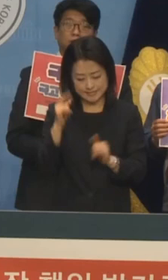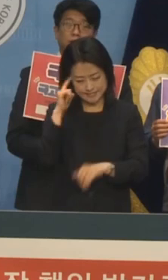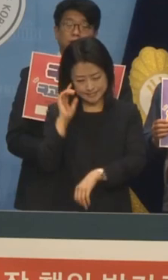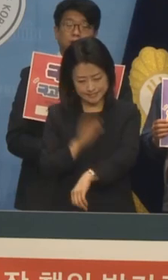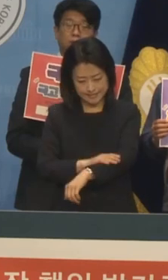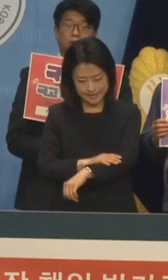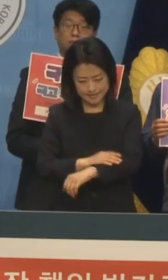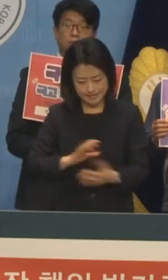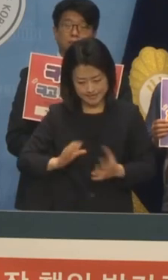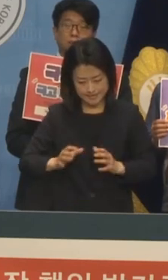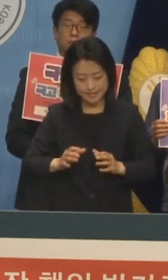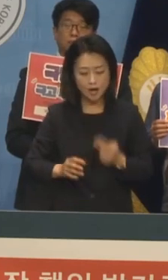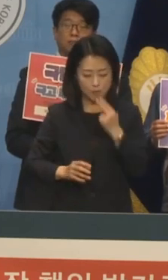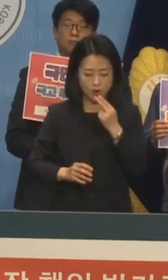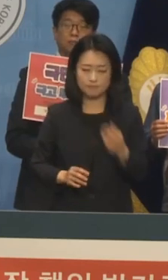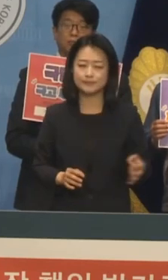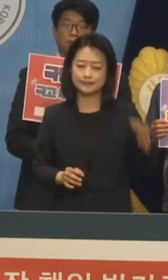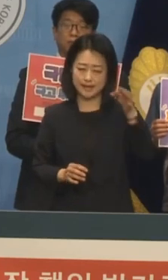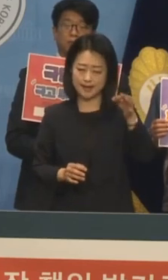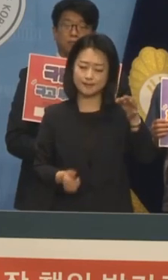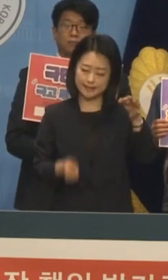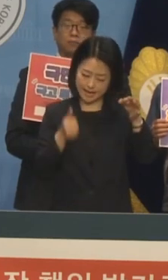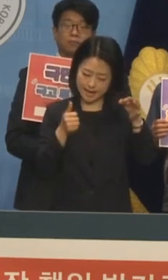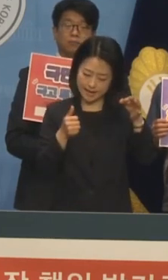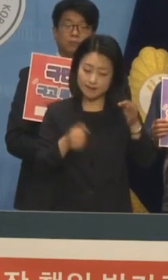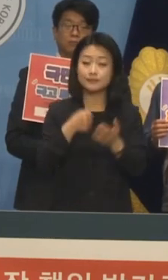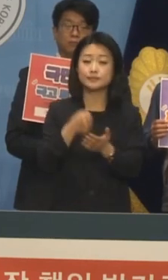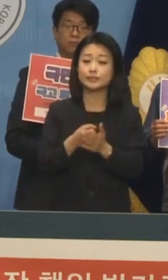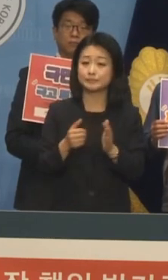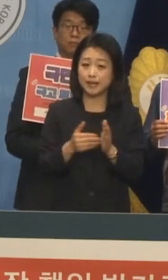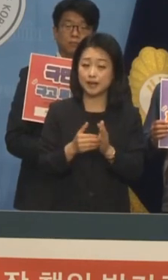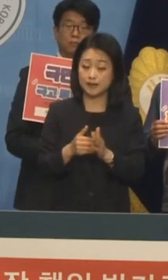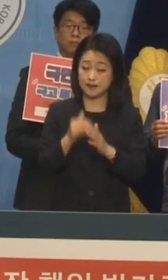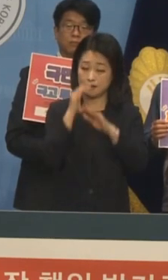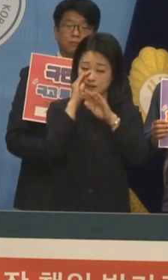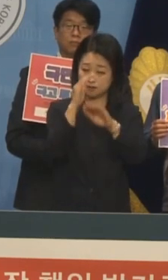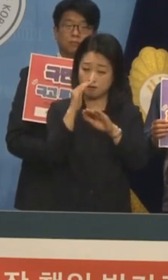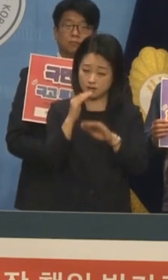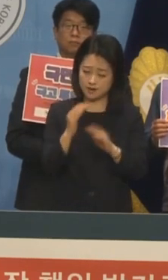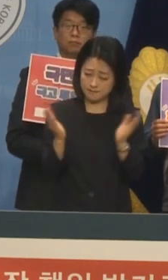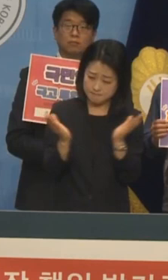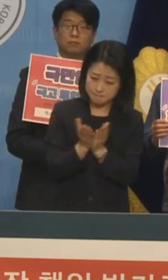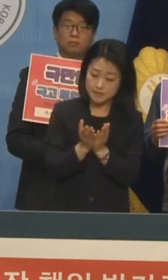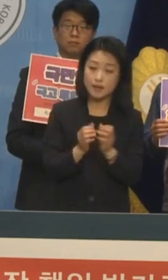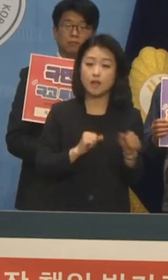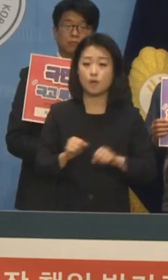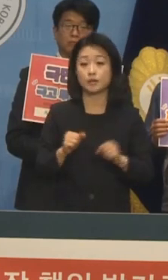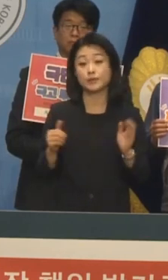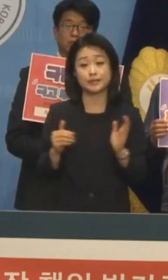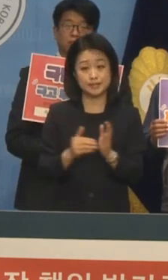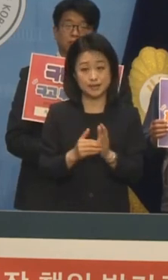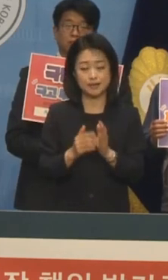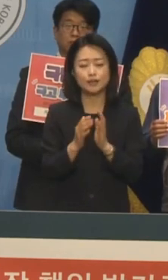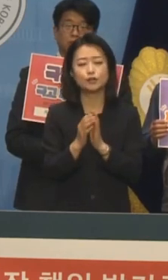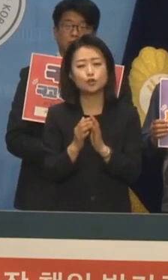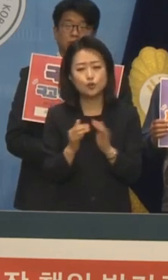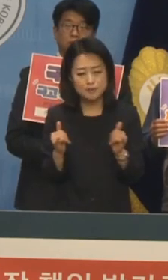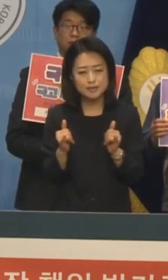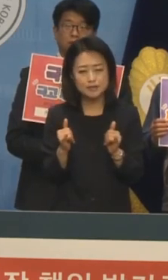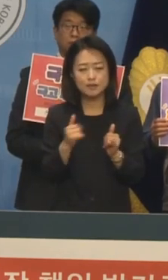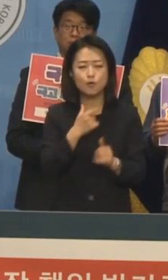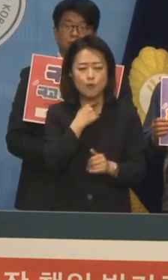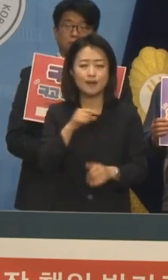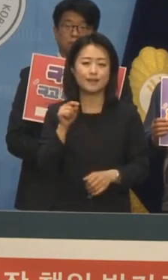소득 대체율을 인상하라는 결정을 한 것입니다. 객관적이고 투명한 절차였고 이것은 분명한 국민의 명령인